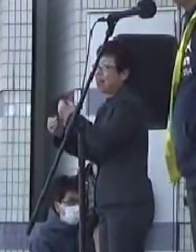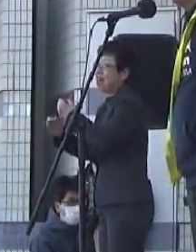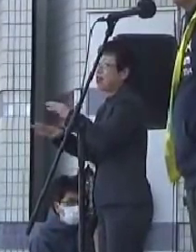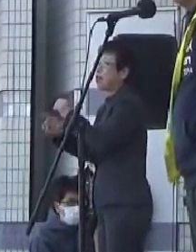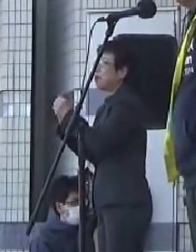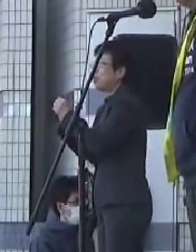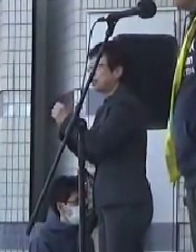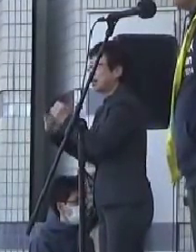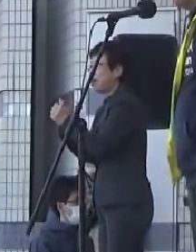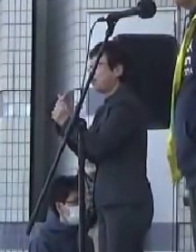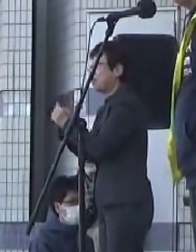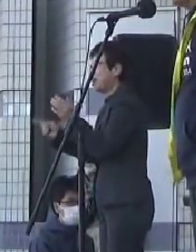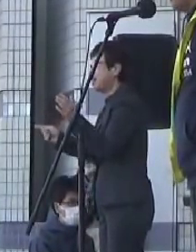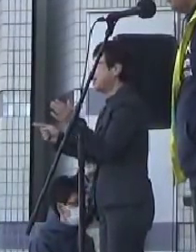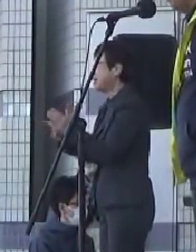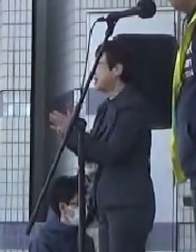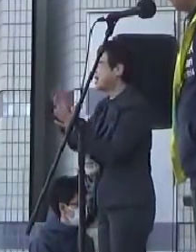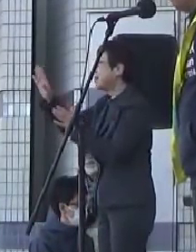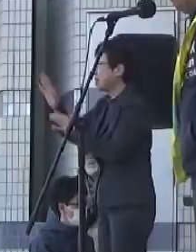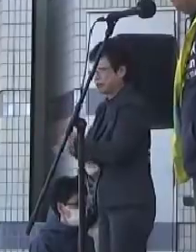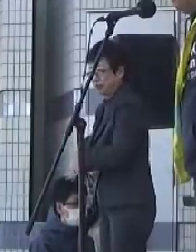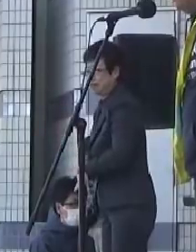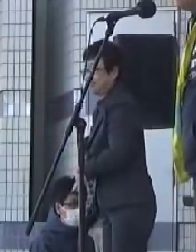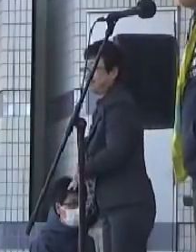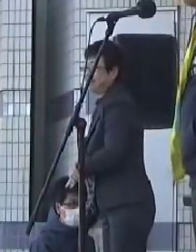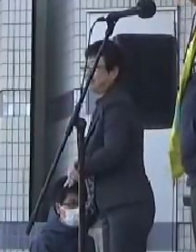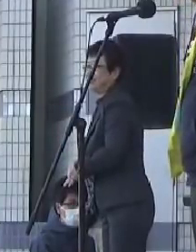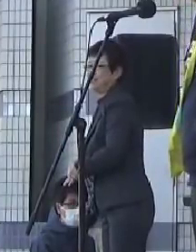年で6年目を迎えました。